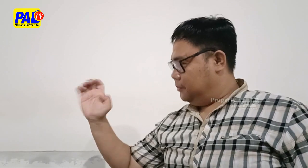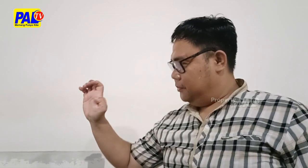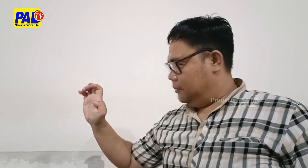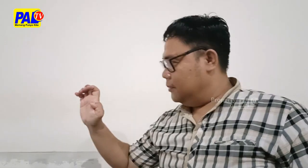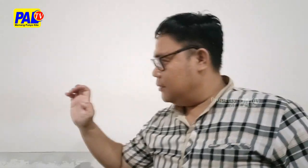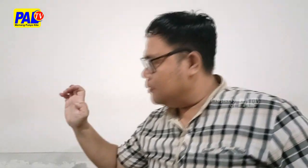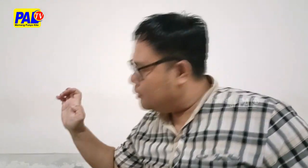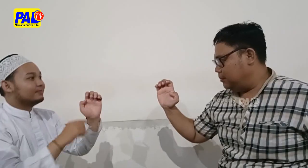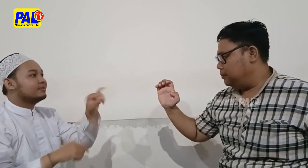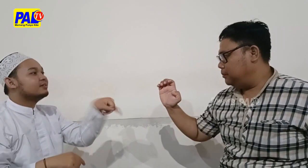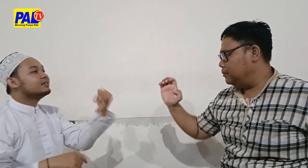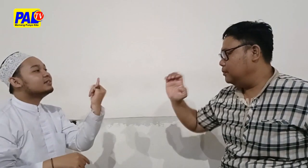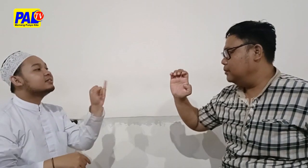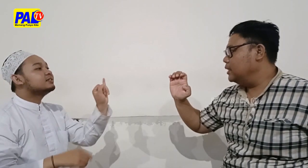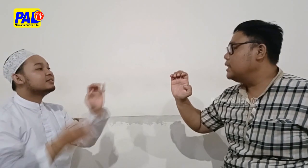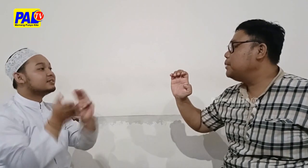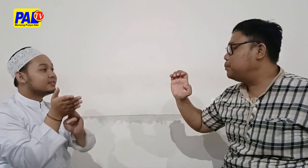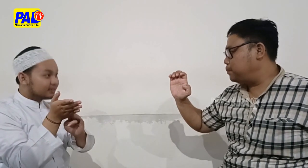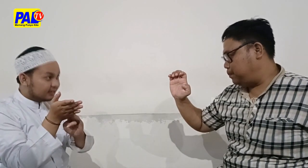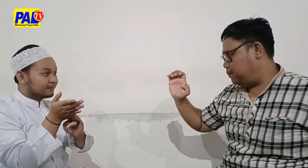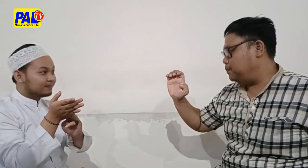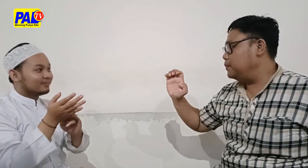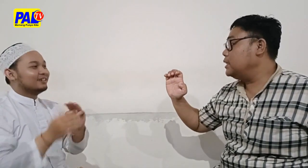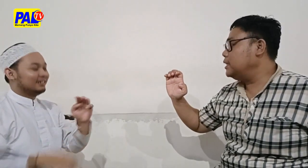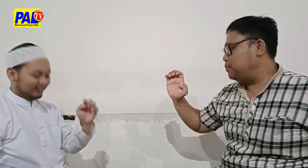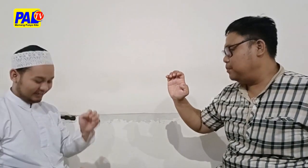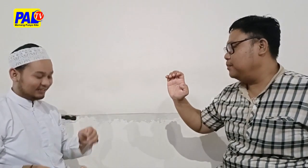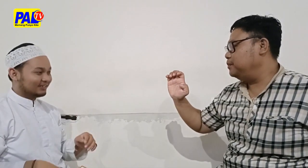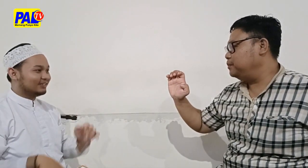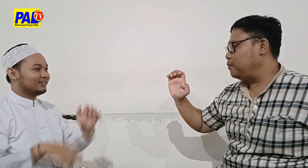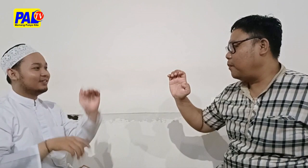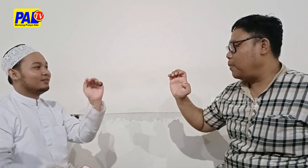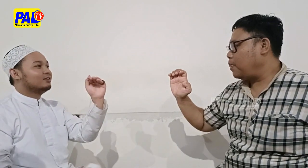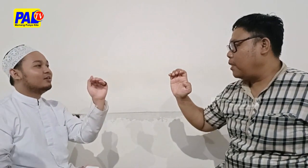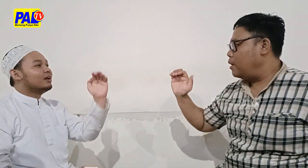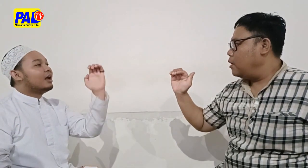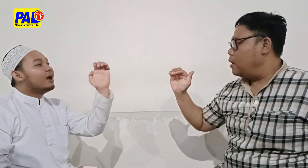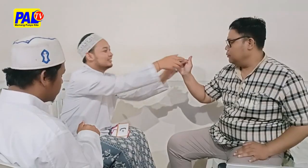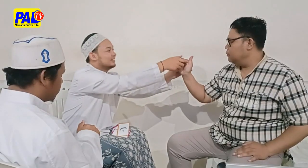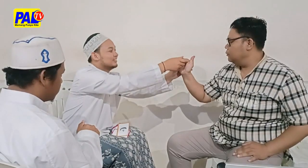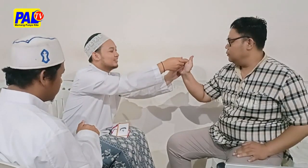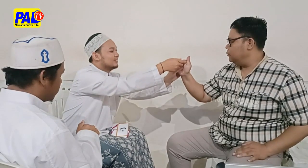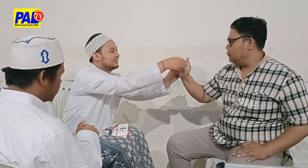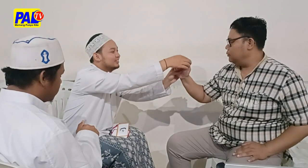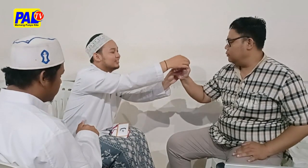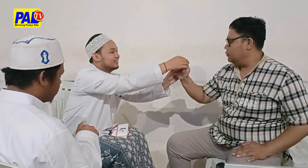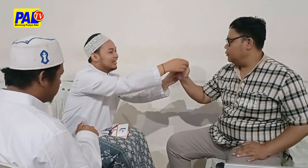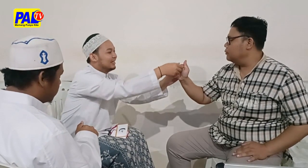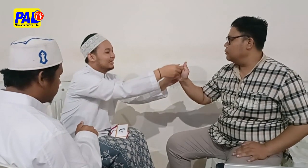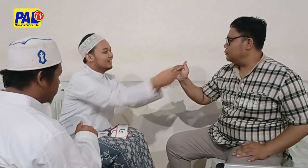untuk membuka bimbingan belajar mengaji untuk mereka yang berkebutuhan khusus secara gratis demi membantu teman-teman tunarungu.